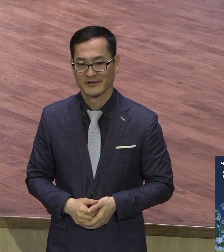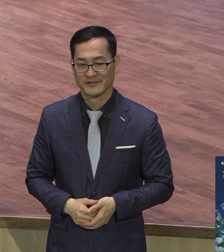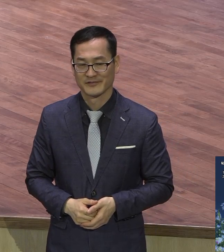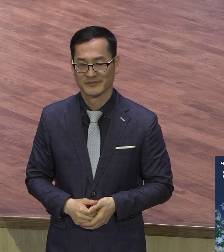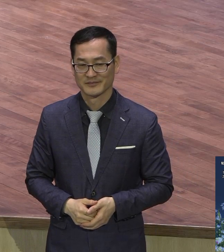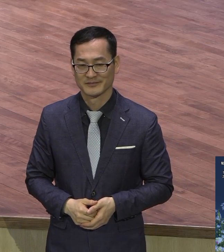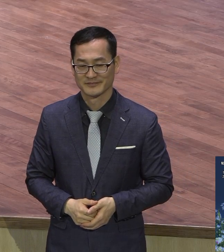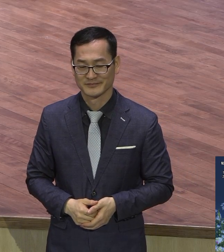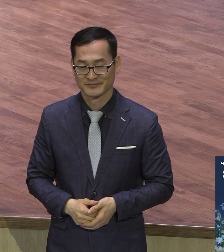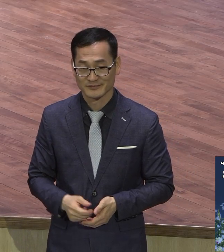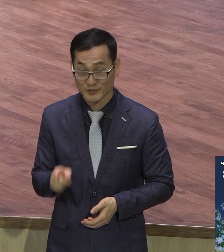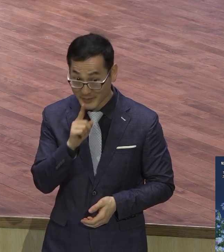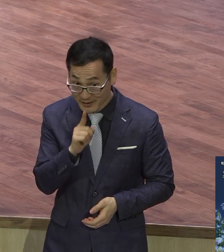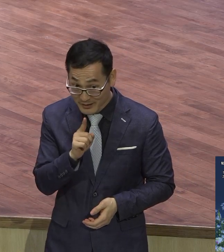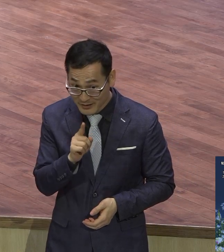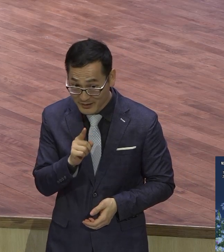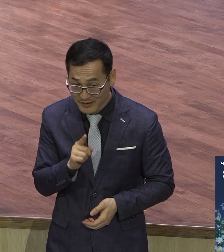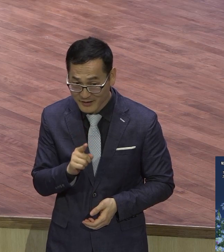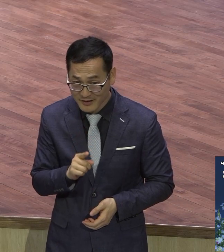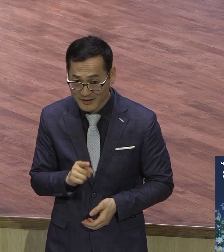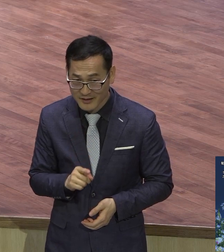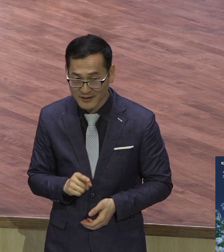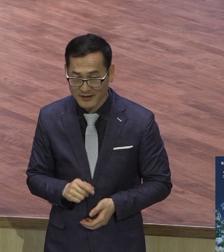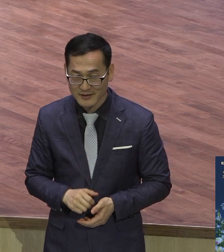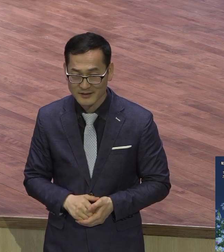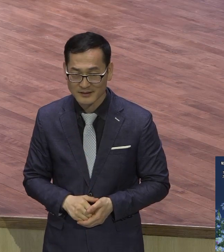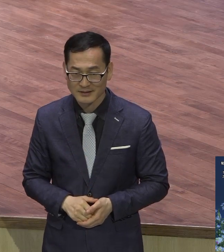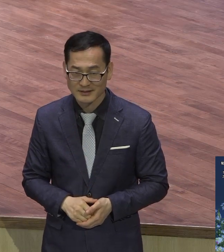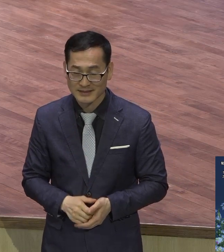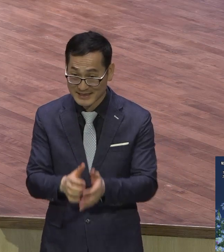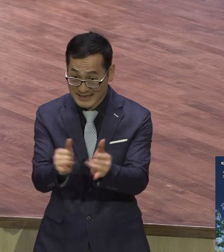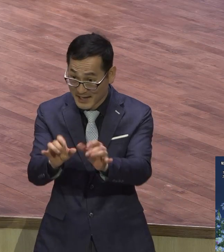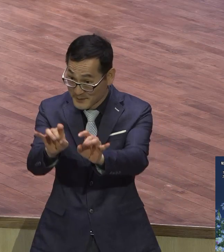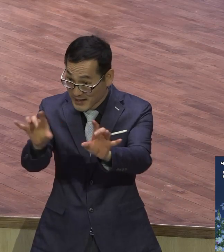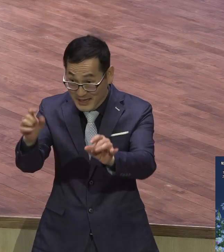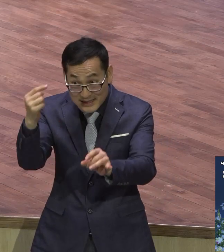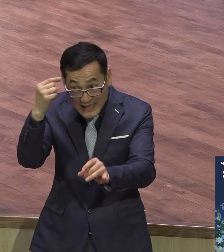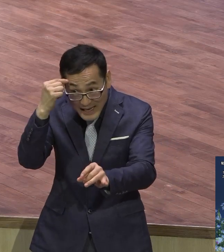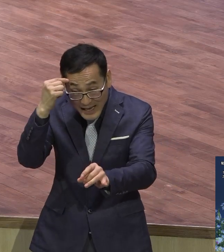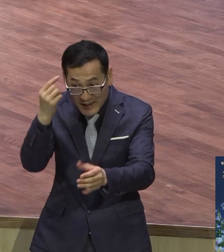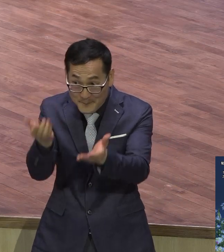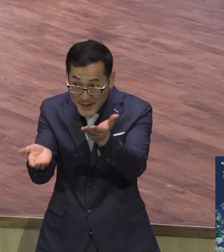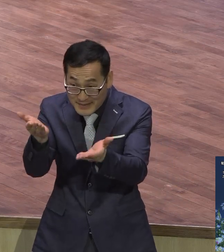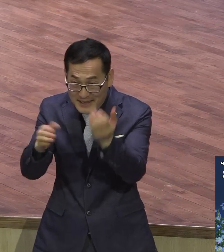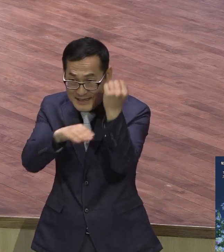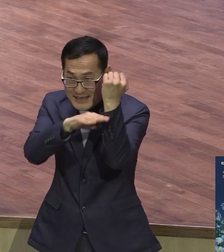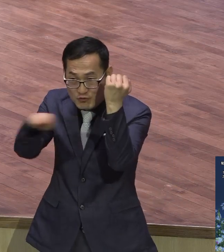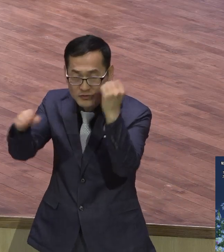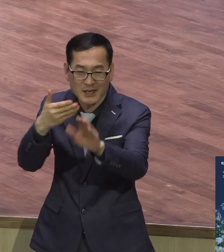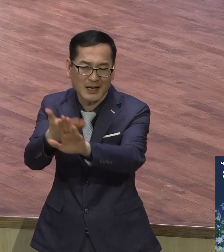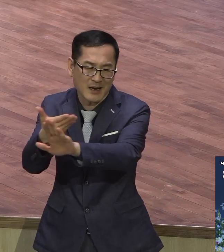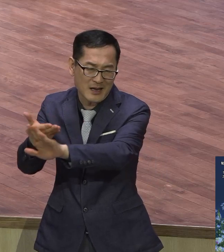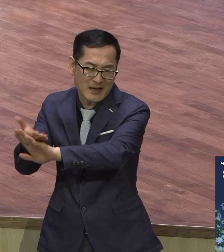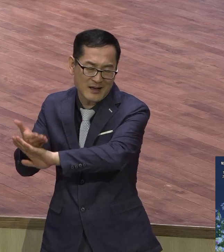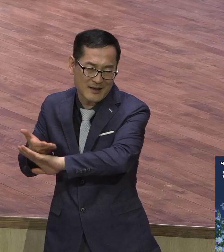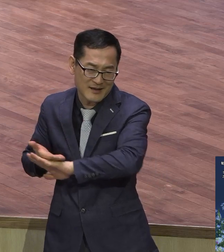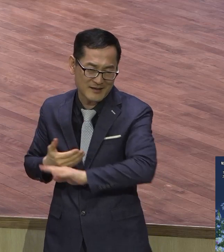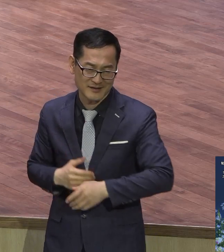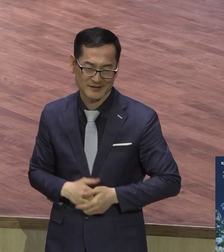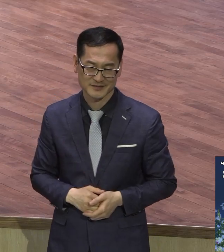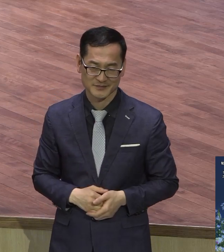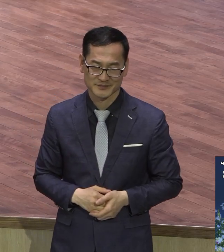무슨 말입니까 그만큼 사람마다 생각하고 판단하는 기준이 다 다르다.